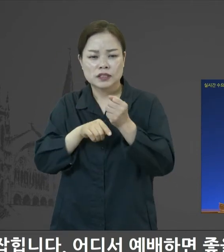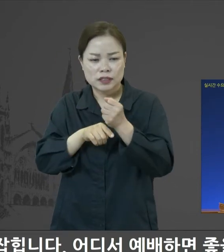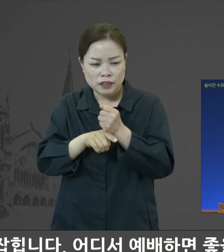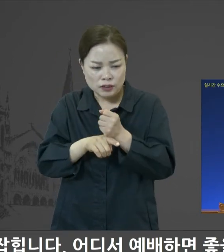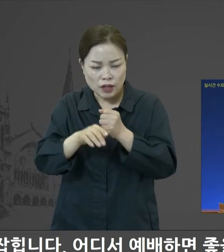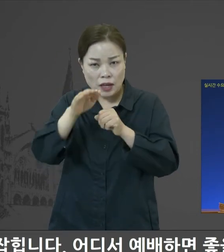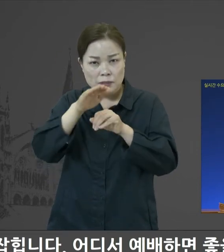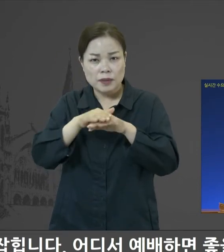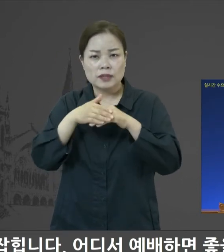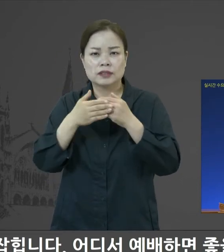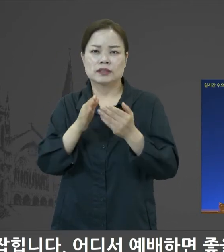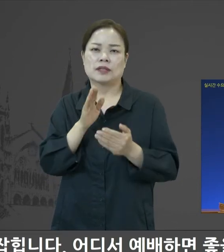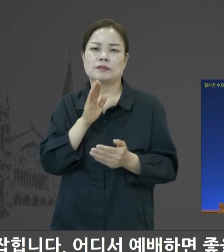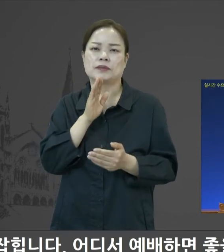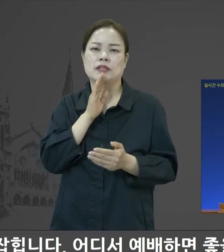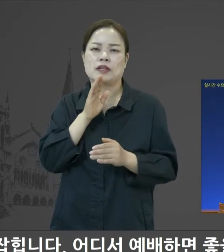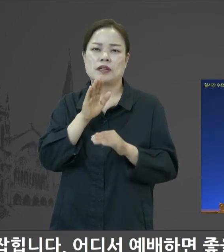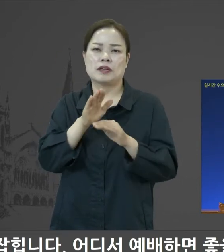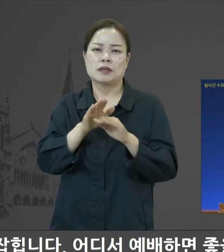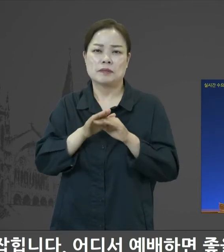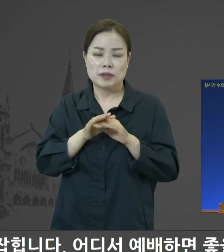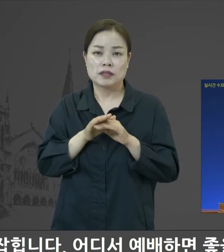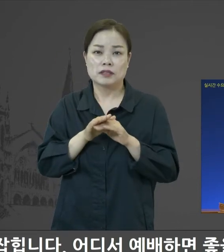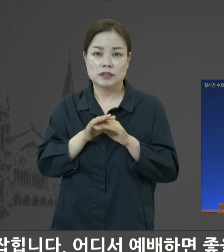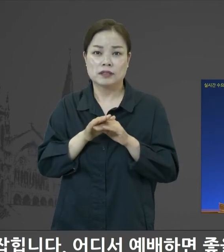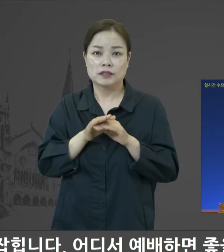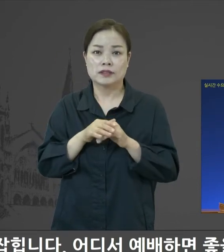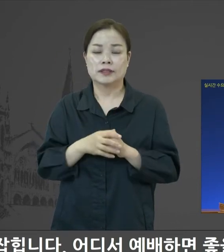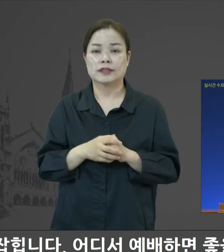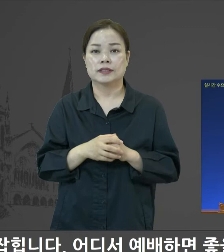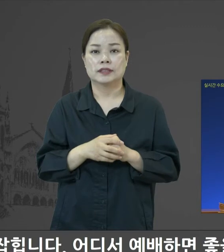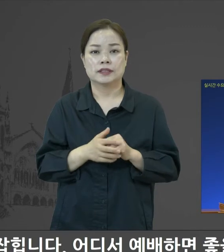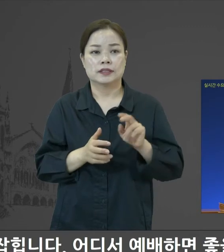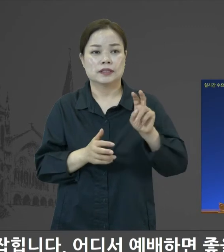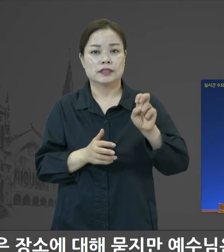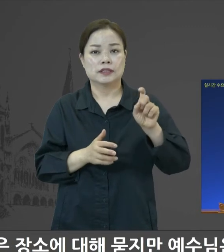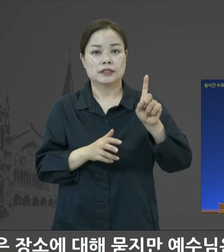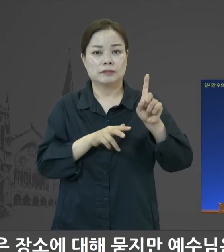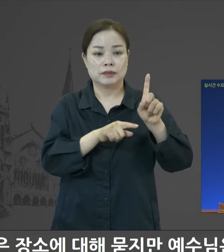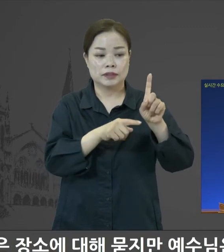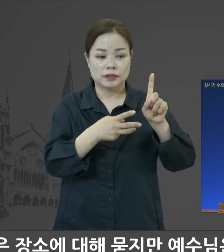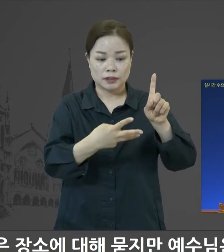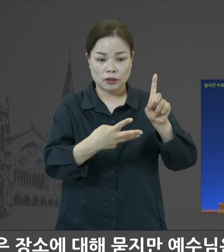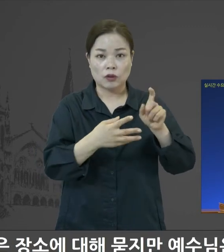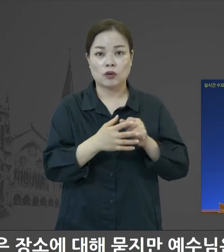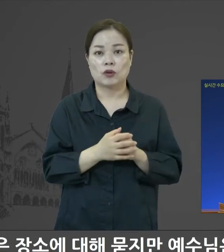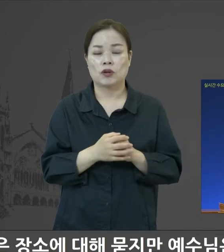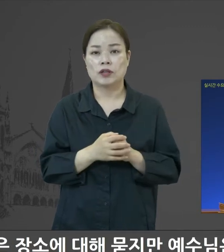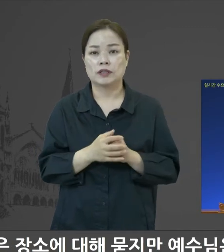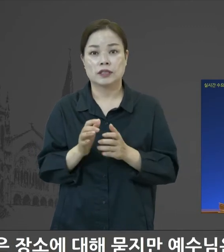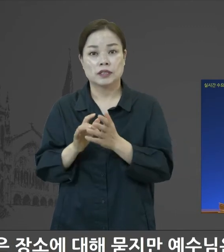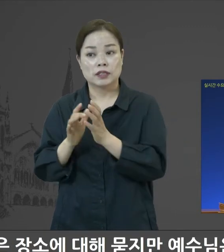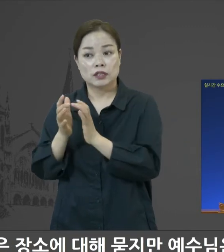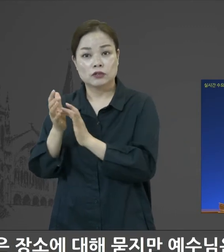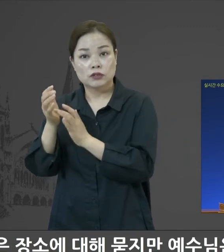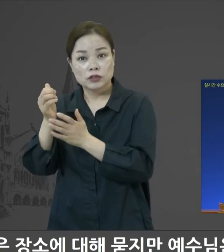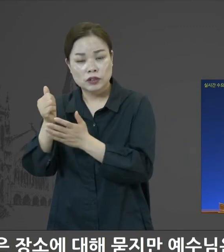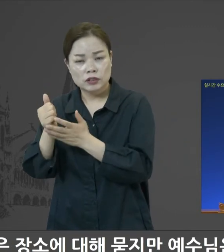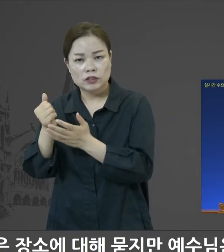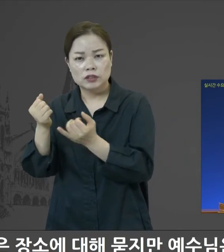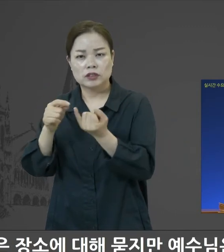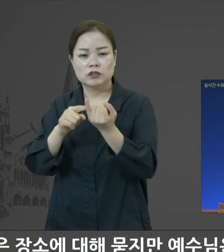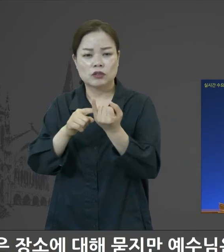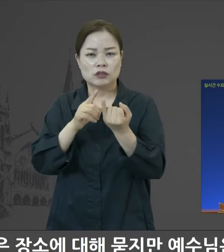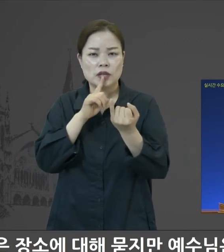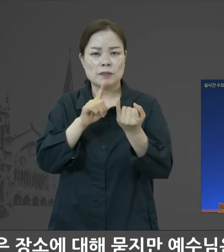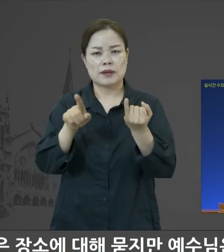참된 예배가 무엇인지에 대해서 말씀을 하십니다. 21절 말씀입니다. 예수께서 이르시되 여자야 내